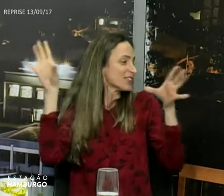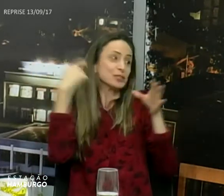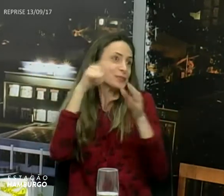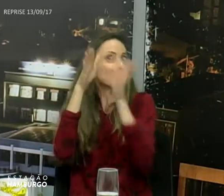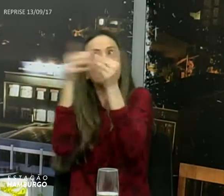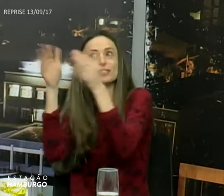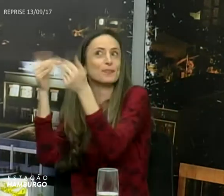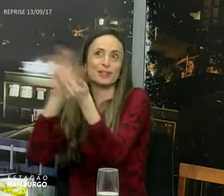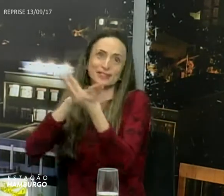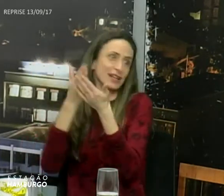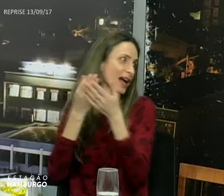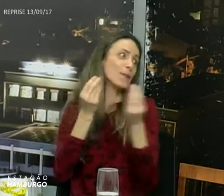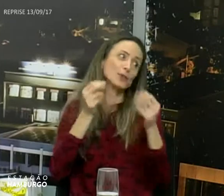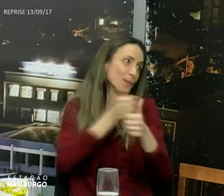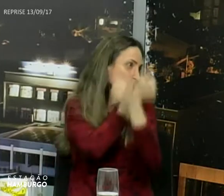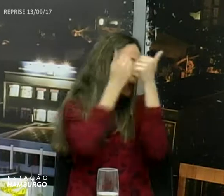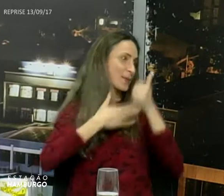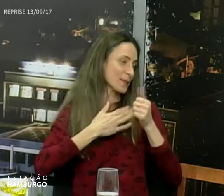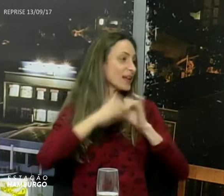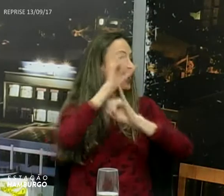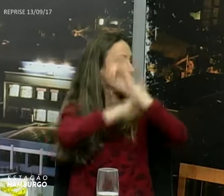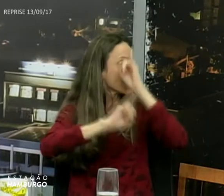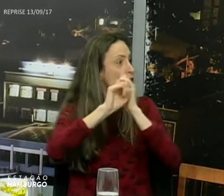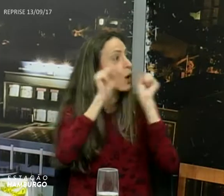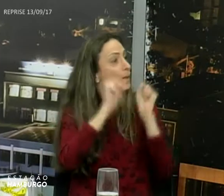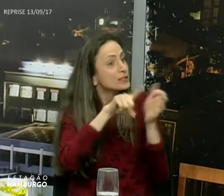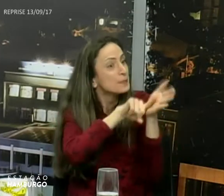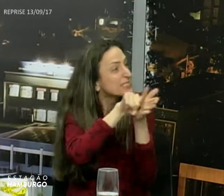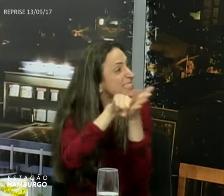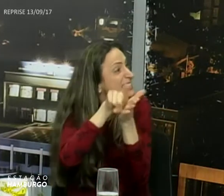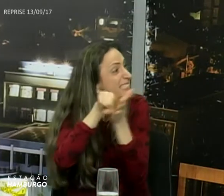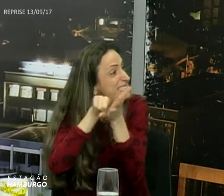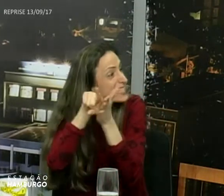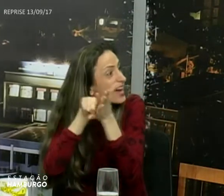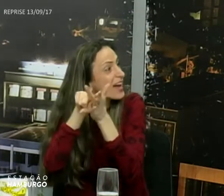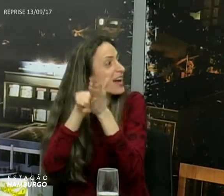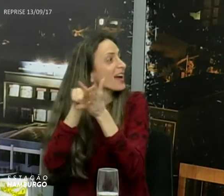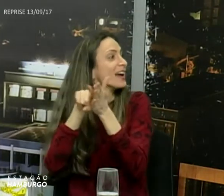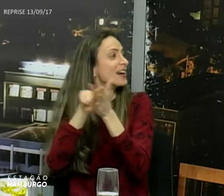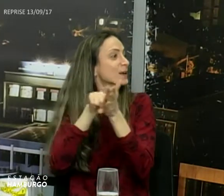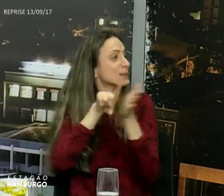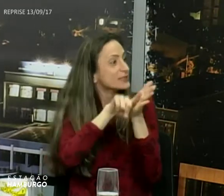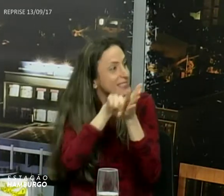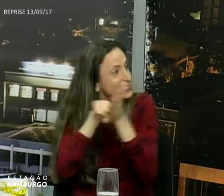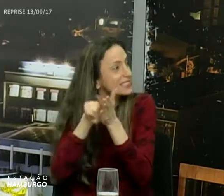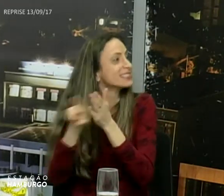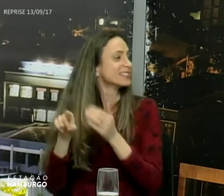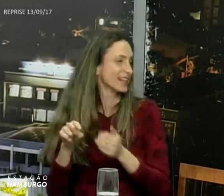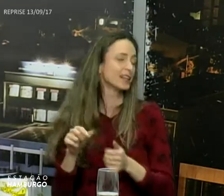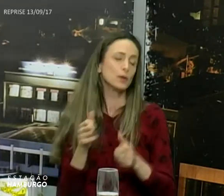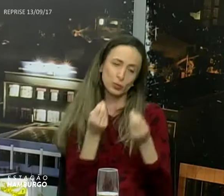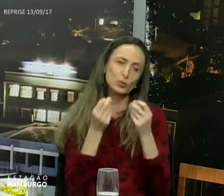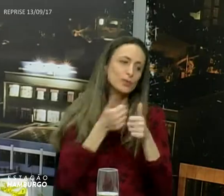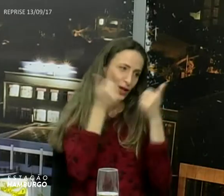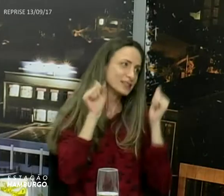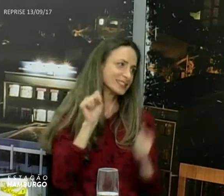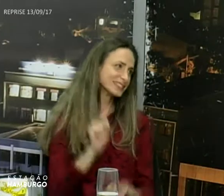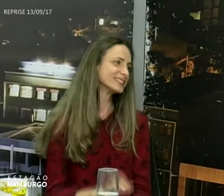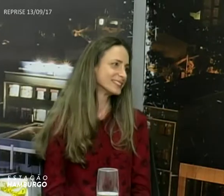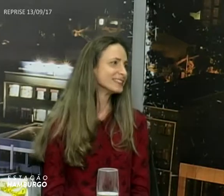é livre, ela não precisa mais pedir. A internet consegue pesquisar sozinha. Muito